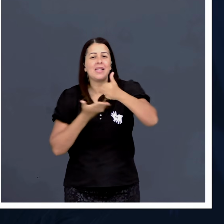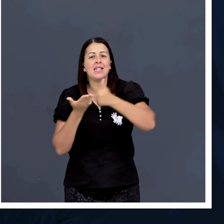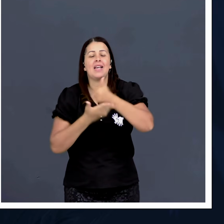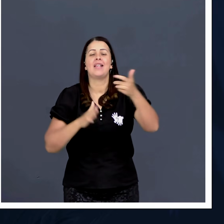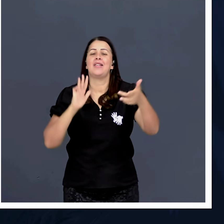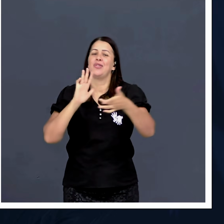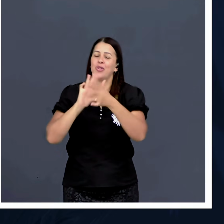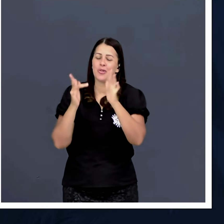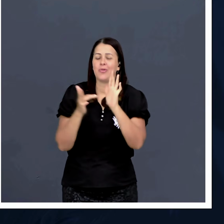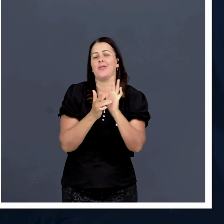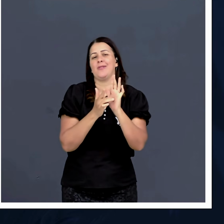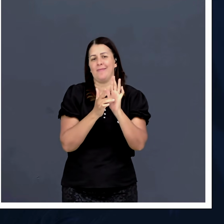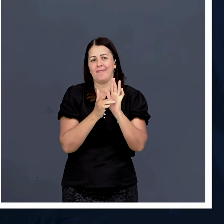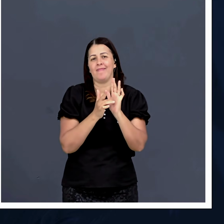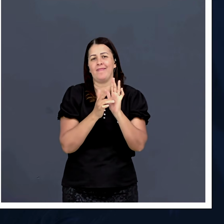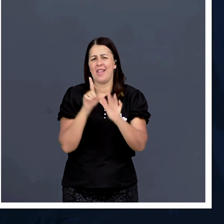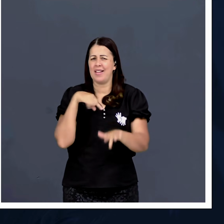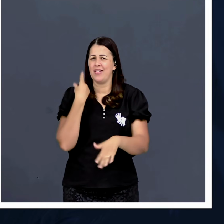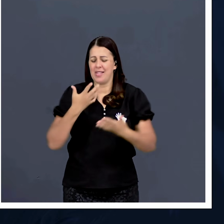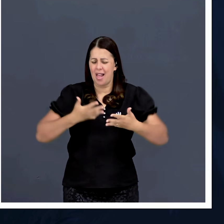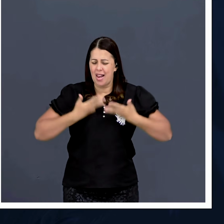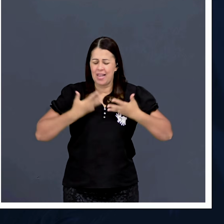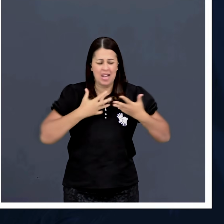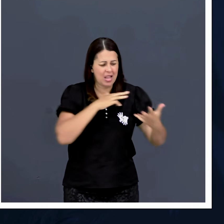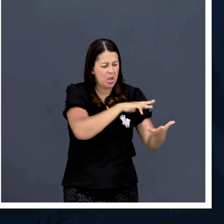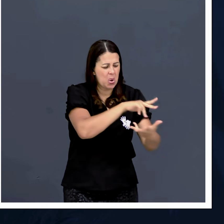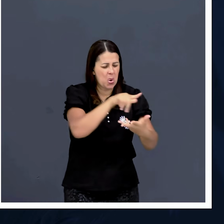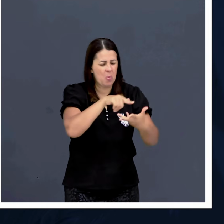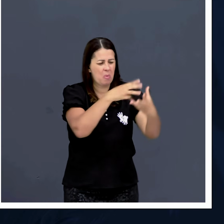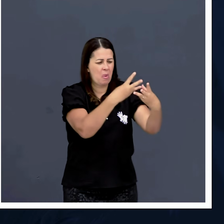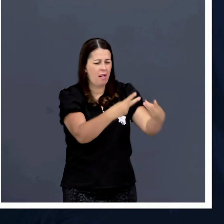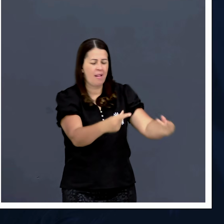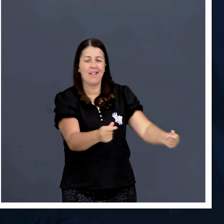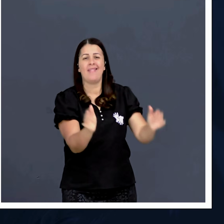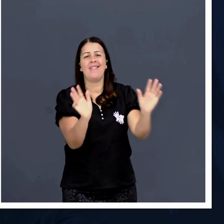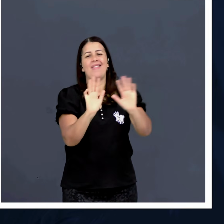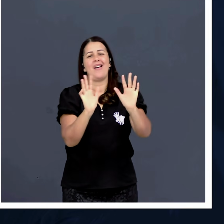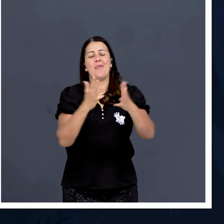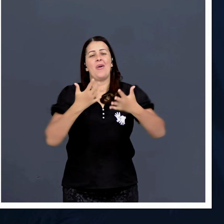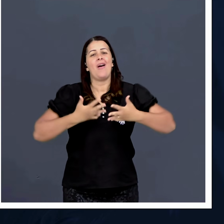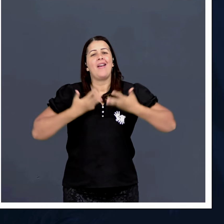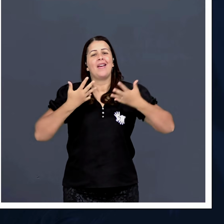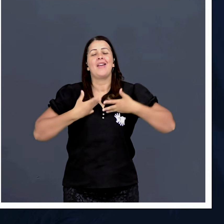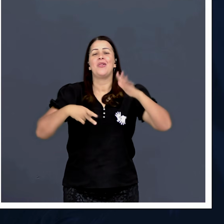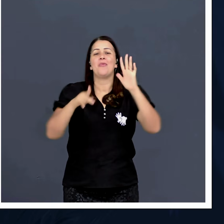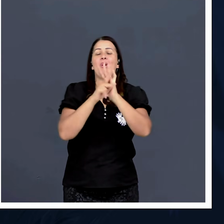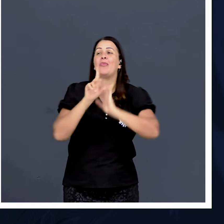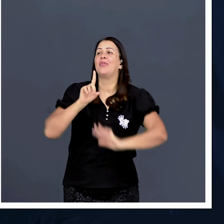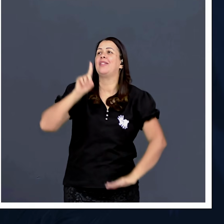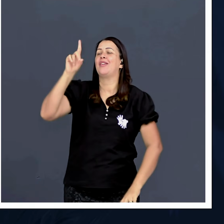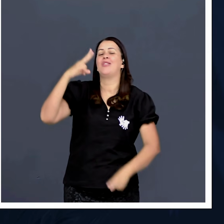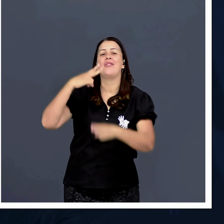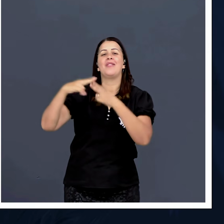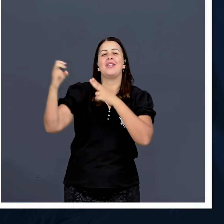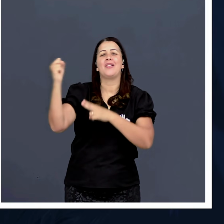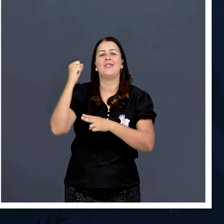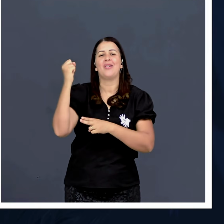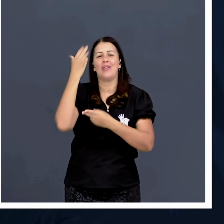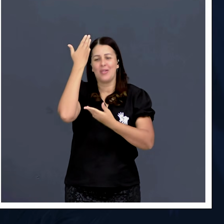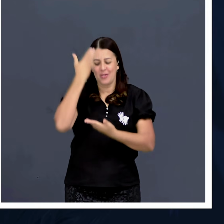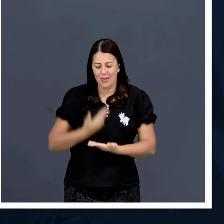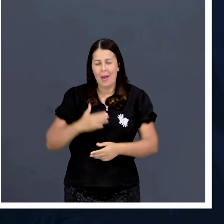nossa alegria vem não desse mundo decadente, mas de uma alegria em Deus, que é vitorioso e nos